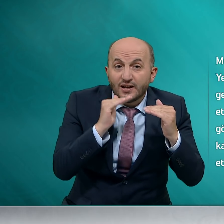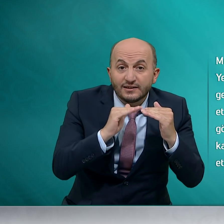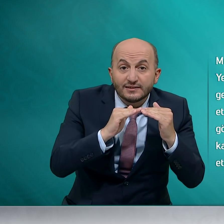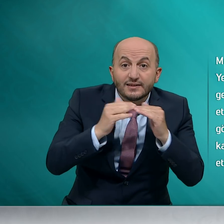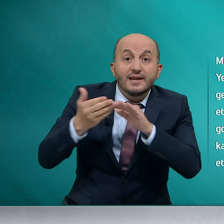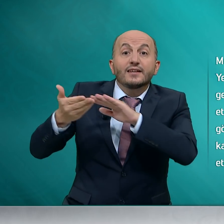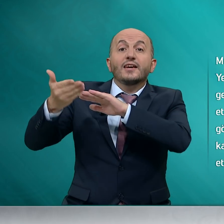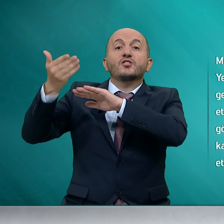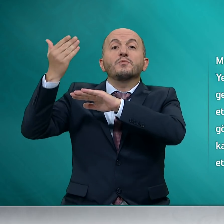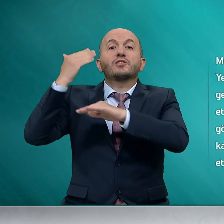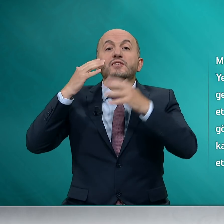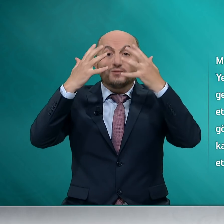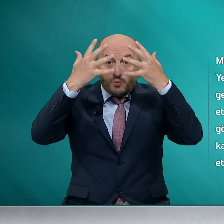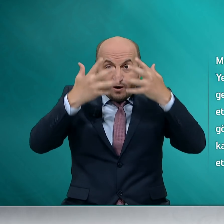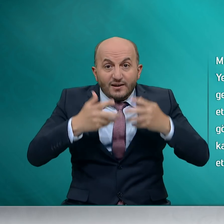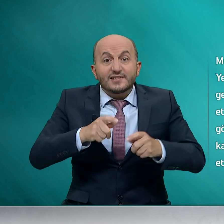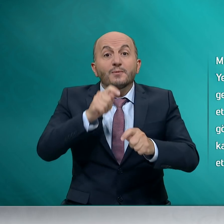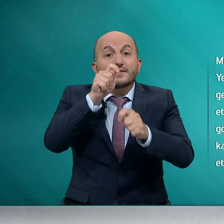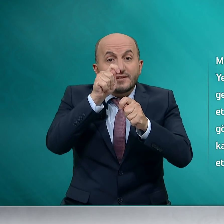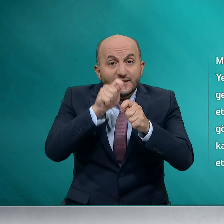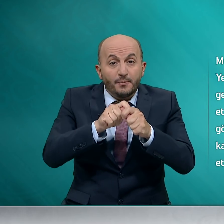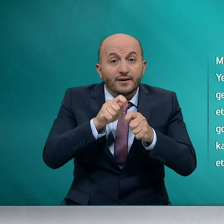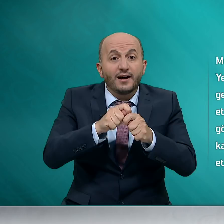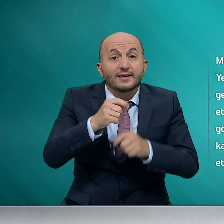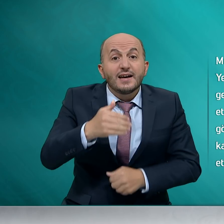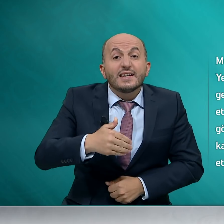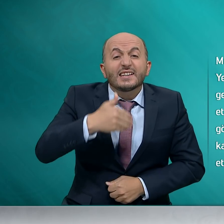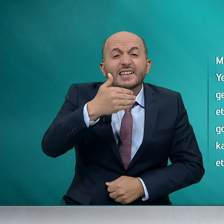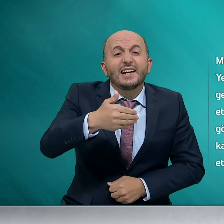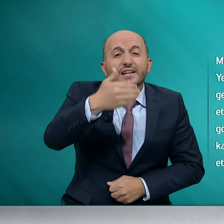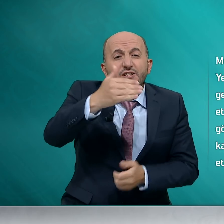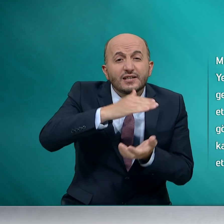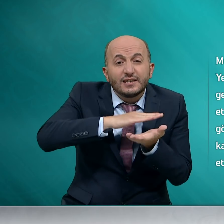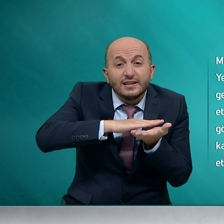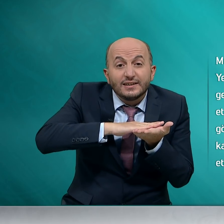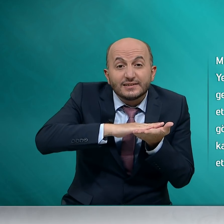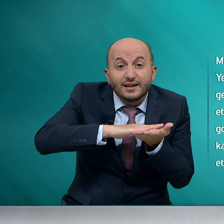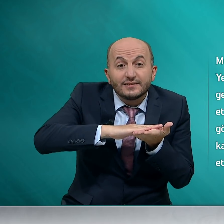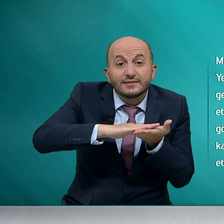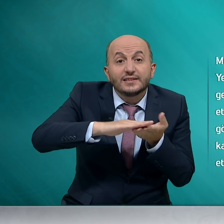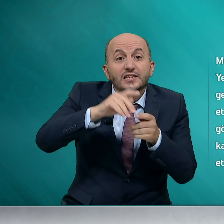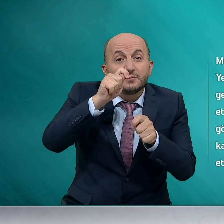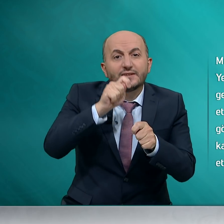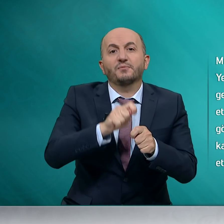yaraşan geçmişin muhasebesini yaparak geleceği tanzim